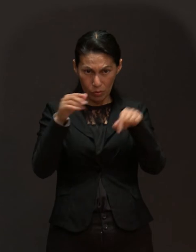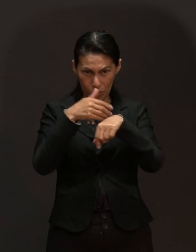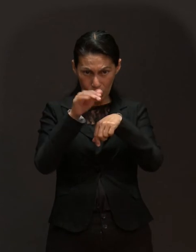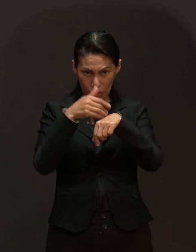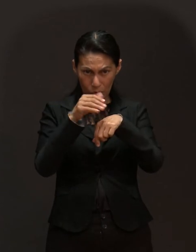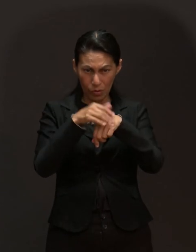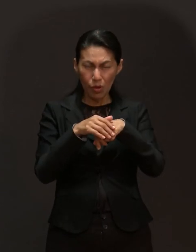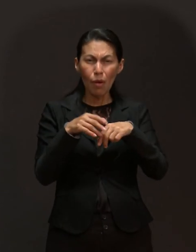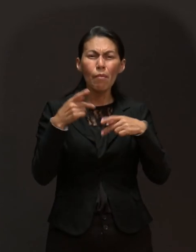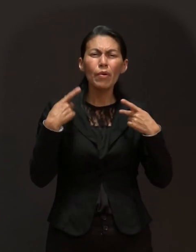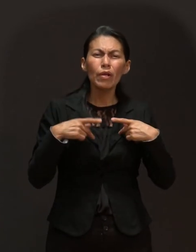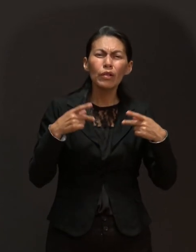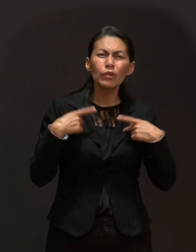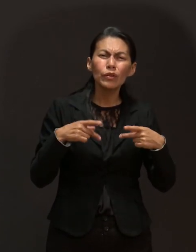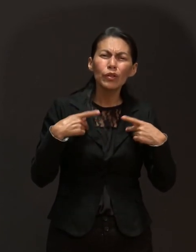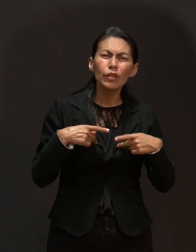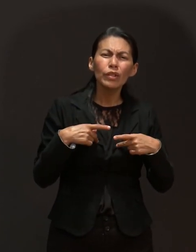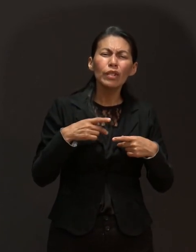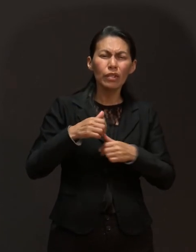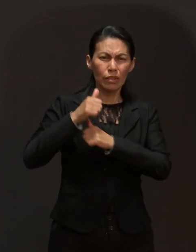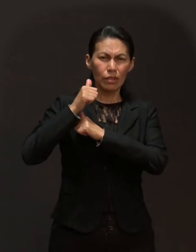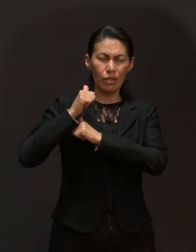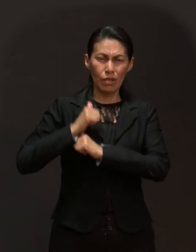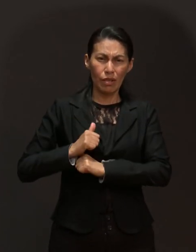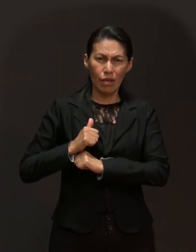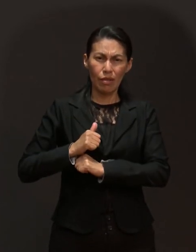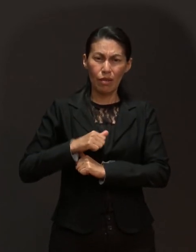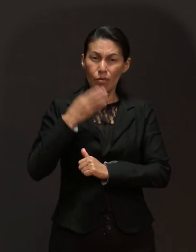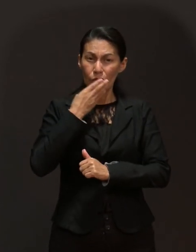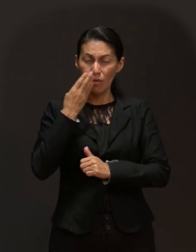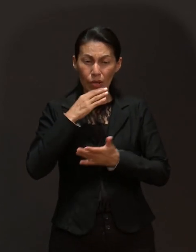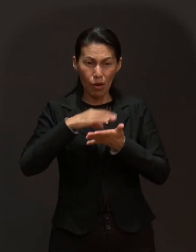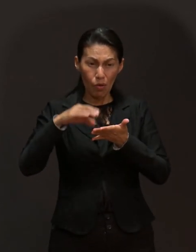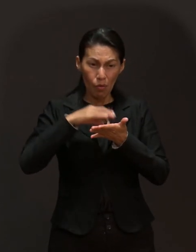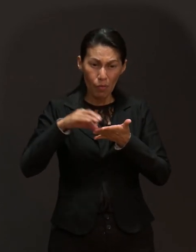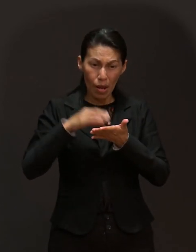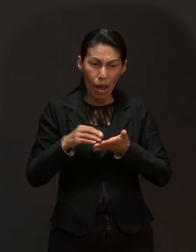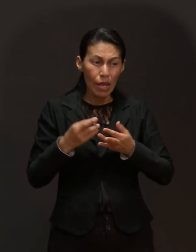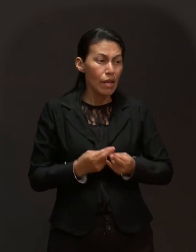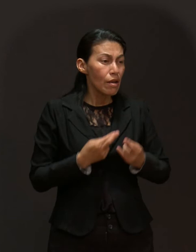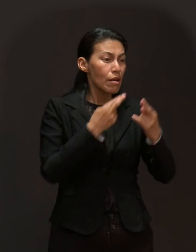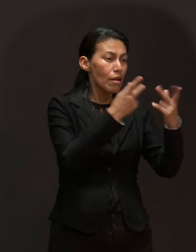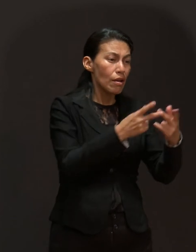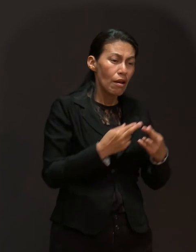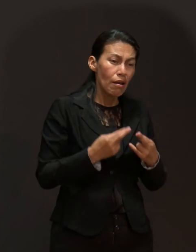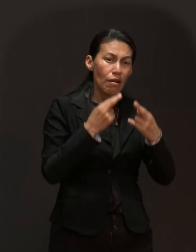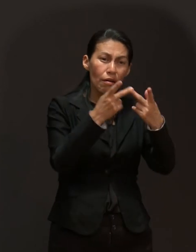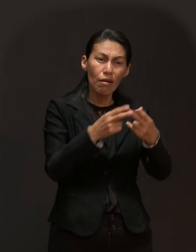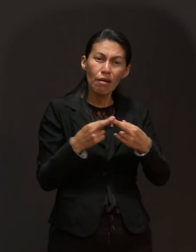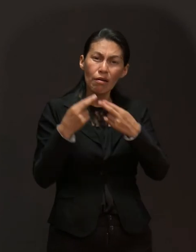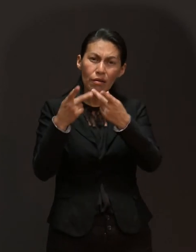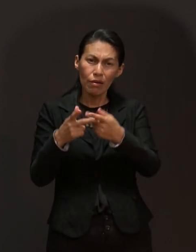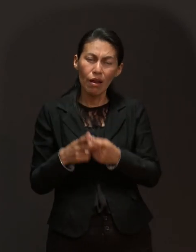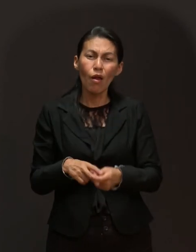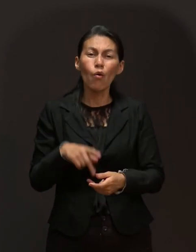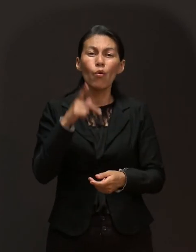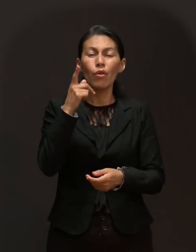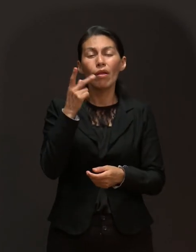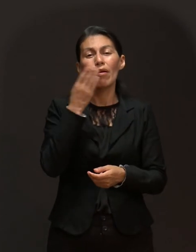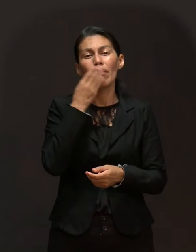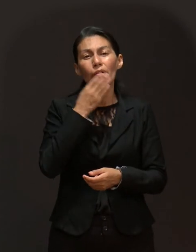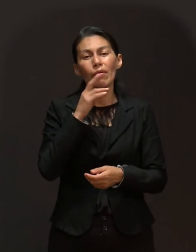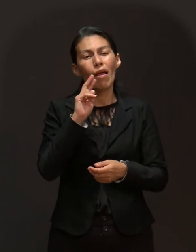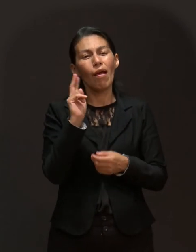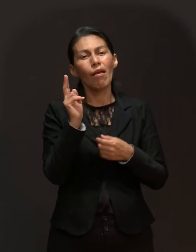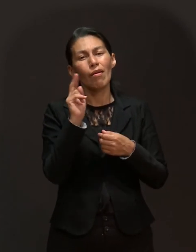que habrán de hacer las compras Para poder poner en cada ucraniano Una